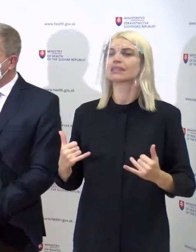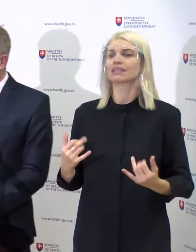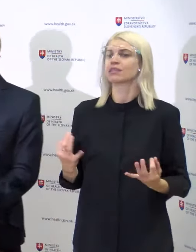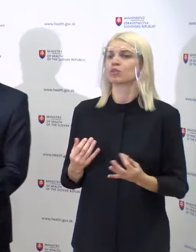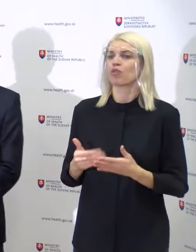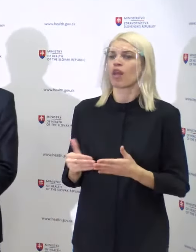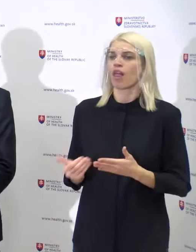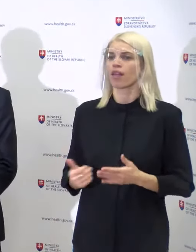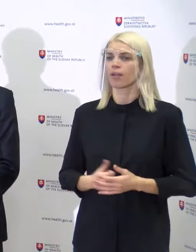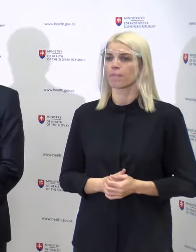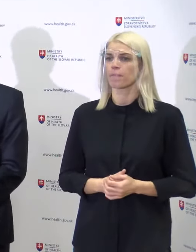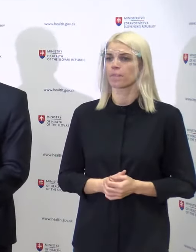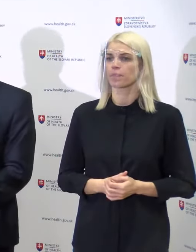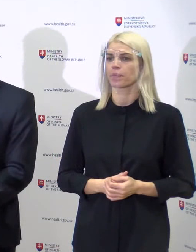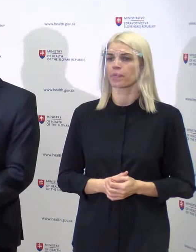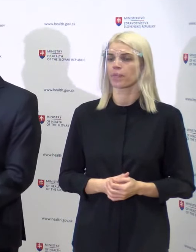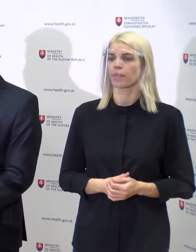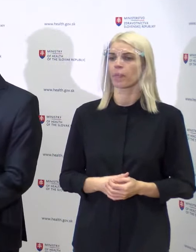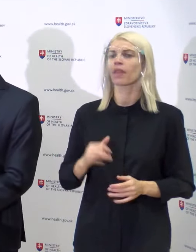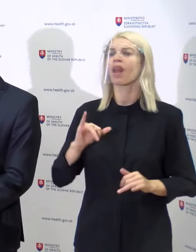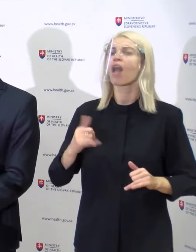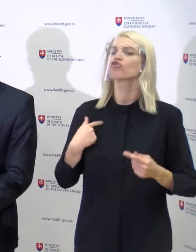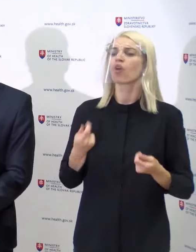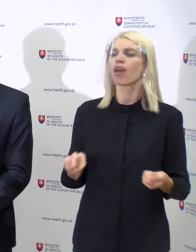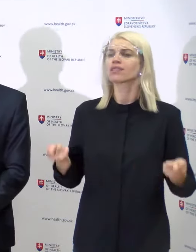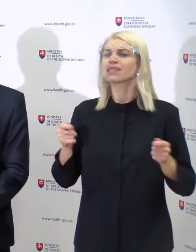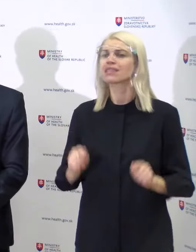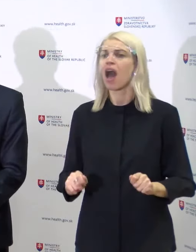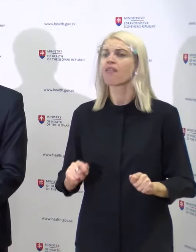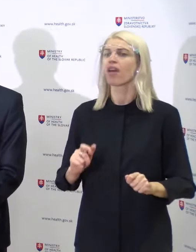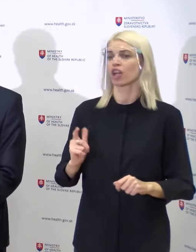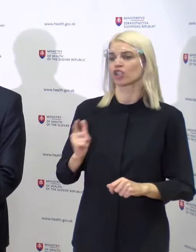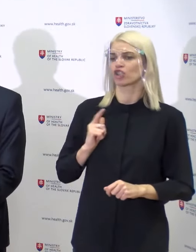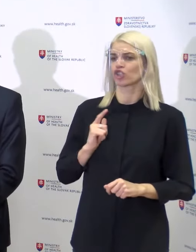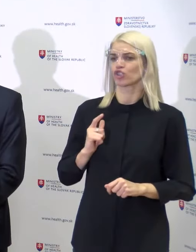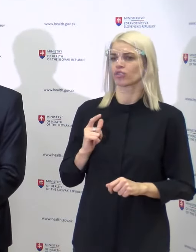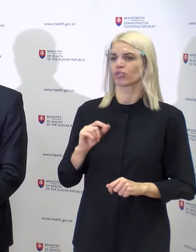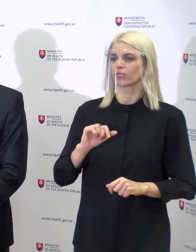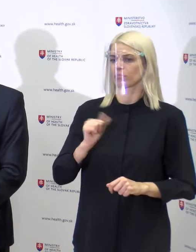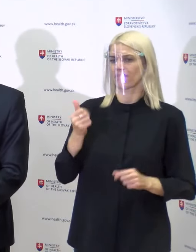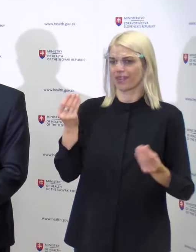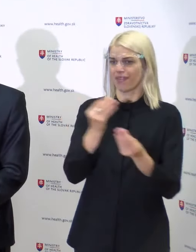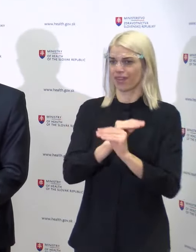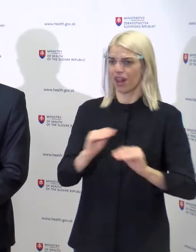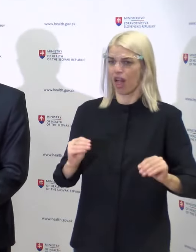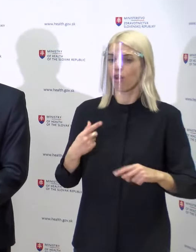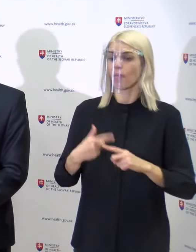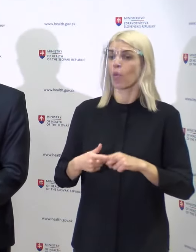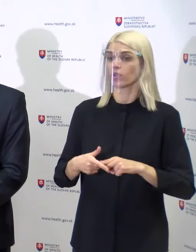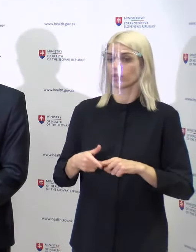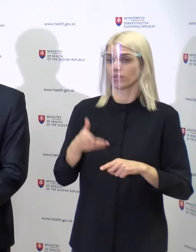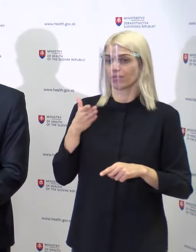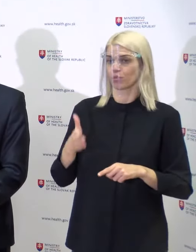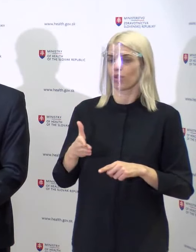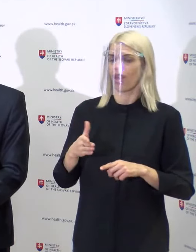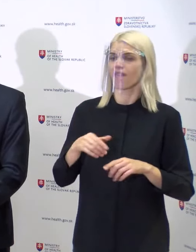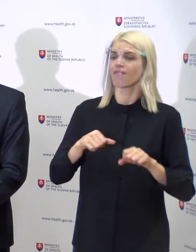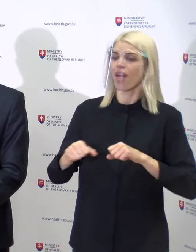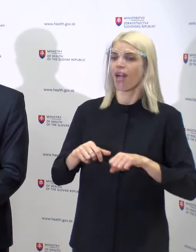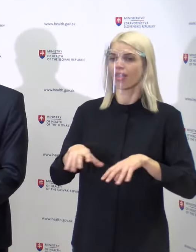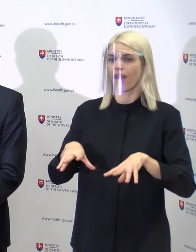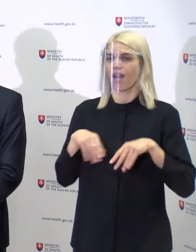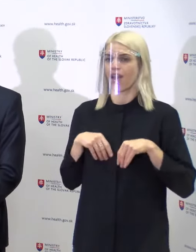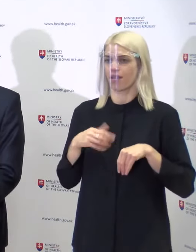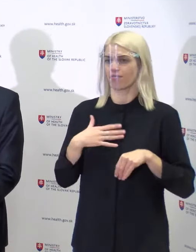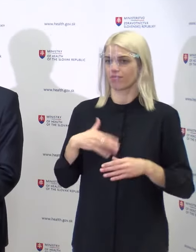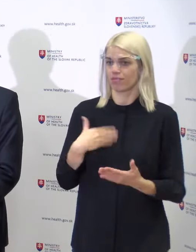Tak ja by som už na definitívnu realizáciu takýchto opatrení, pokiaľ budú schválené, počkal na jednotlivé vyhlášky, ale v princípe to, že